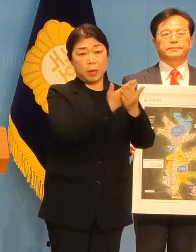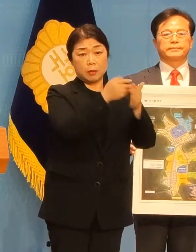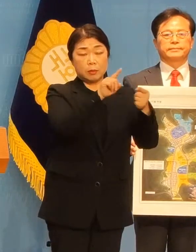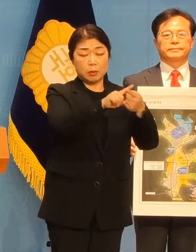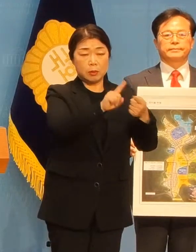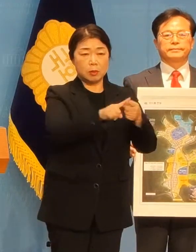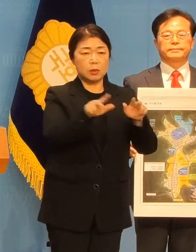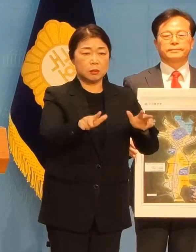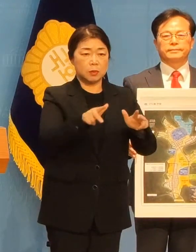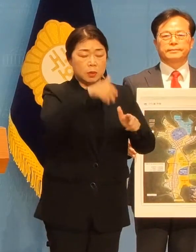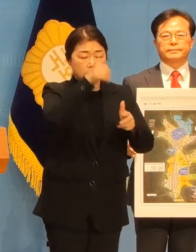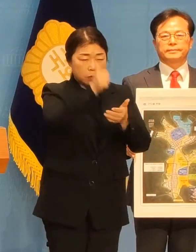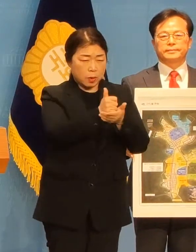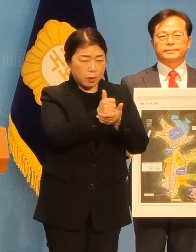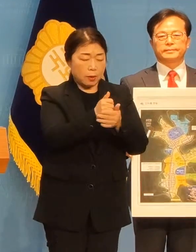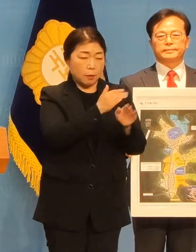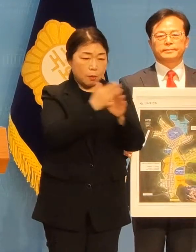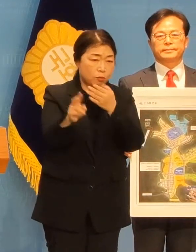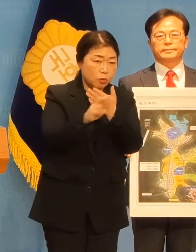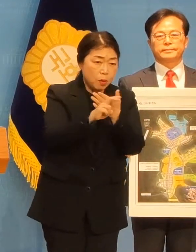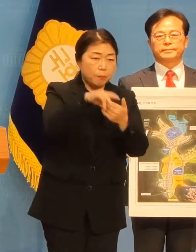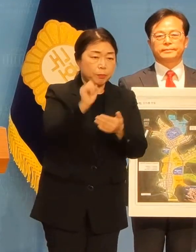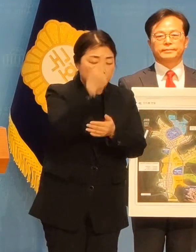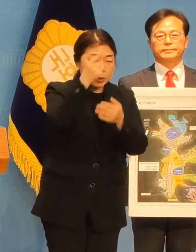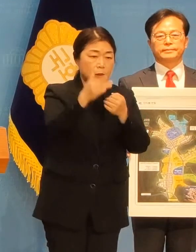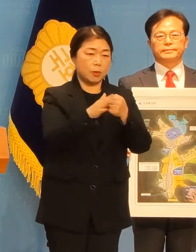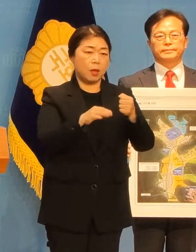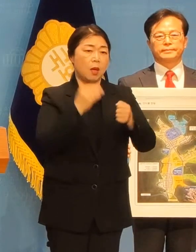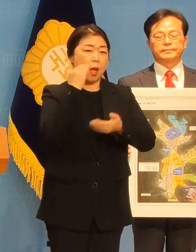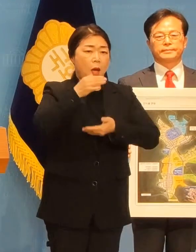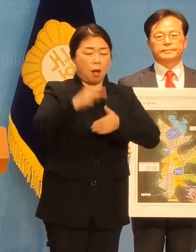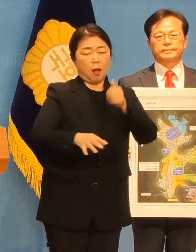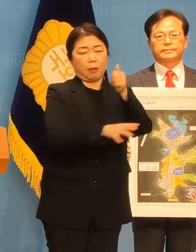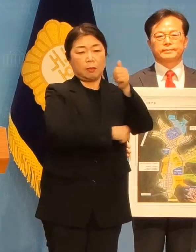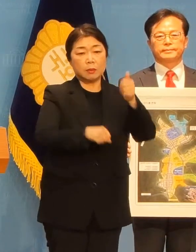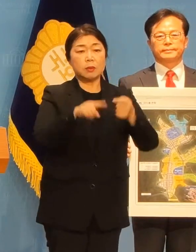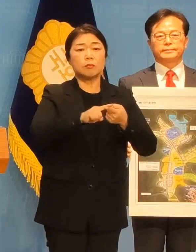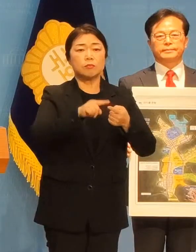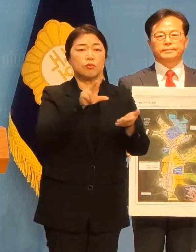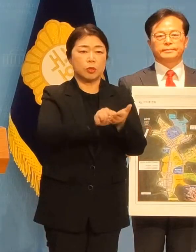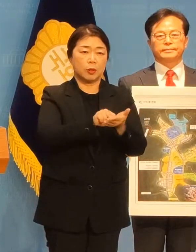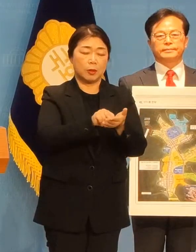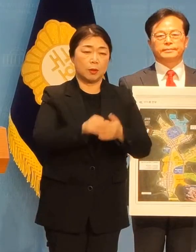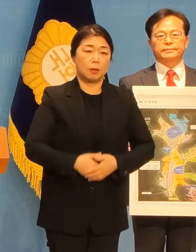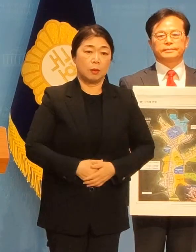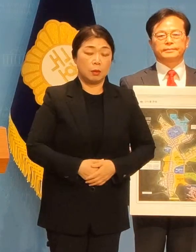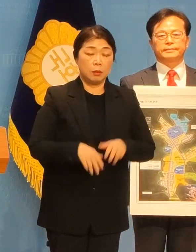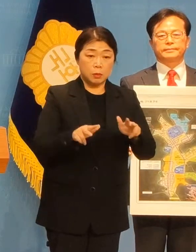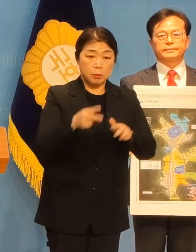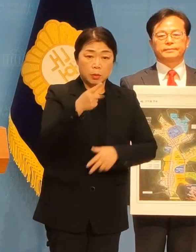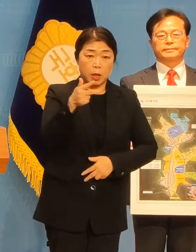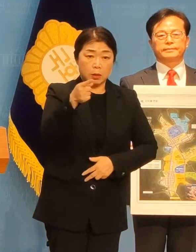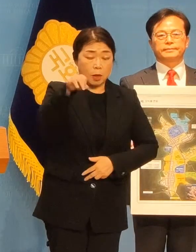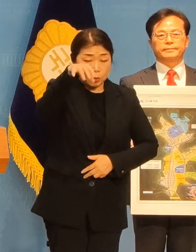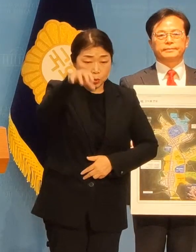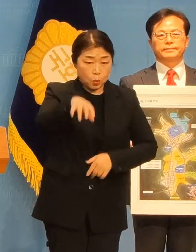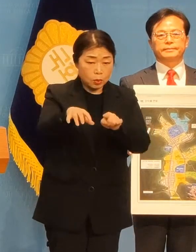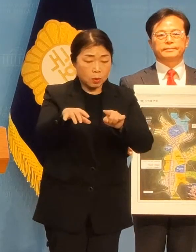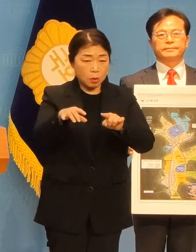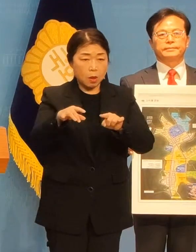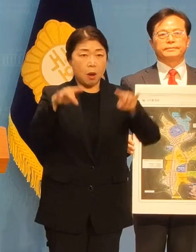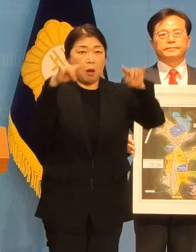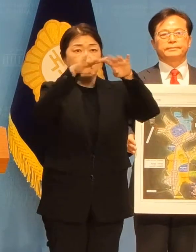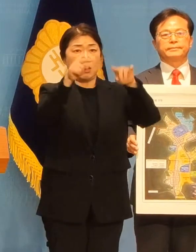범죄 수익이 환수되어야 대장동 아파트 단지를 둘러싸고 있는 임야에 설치된 고압선